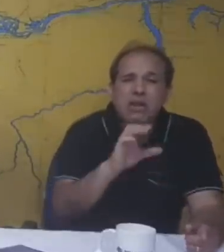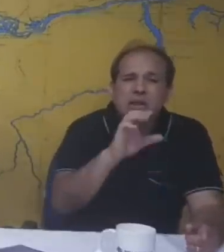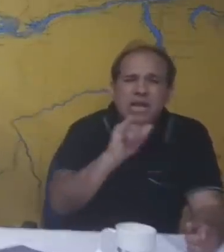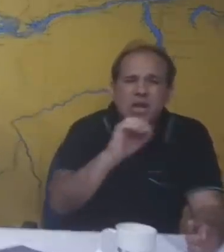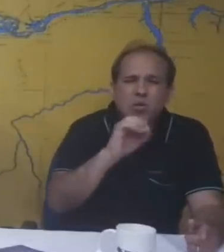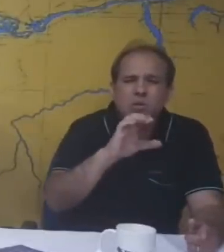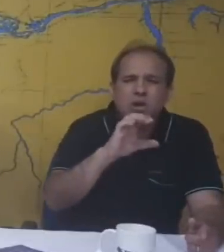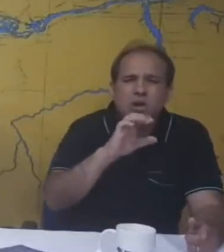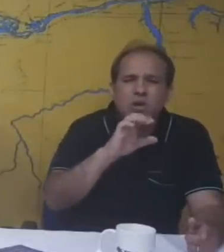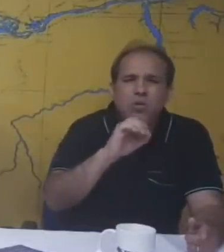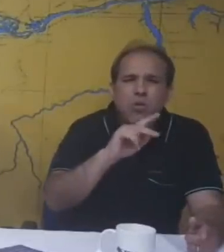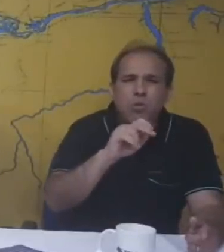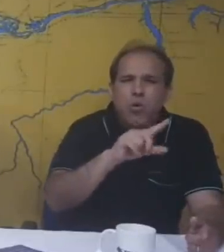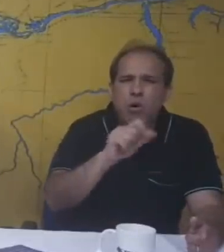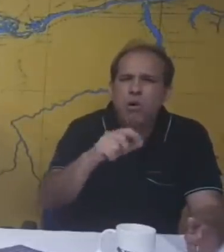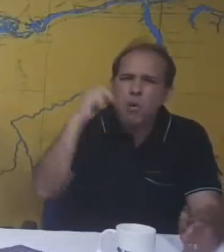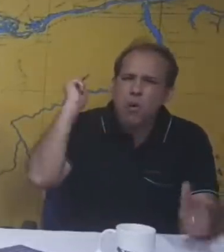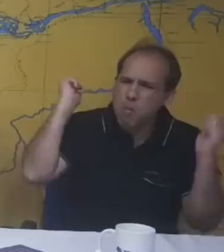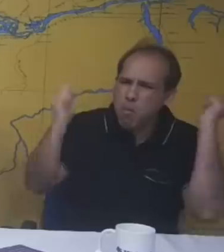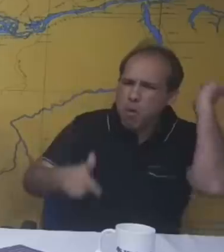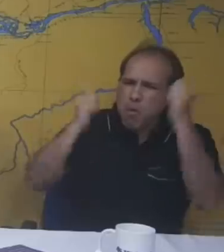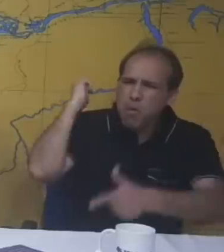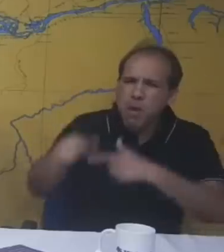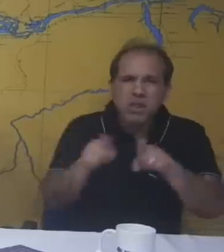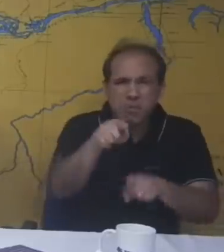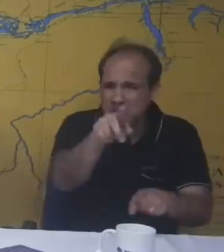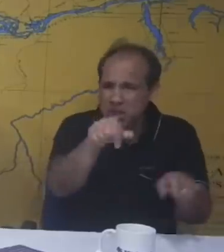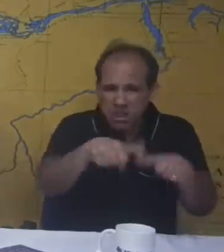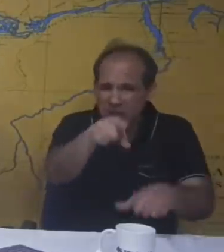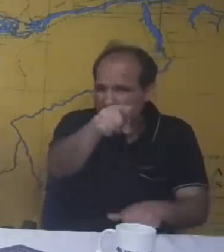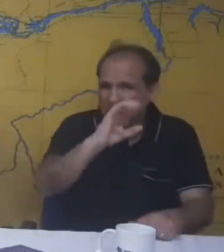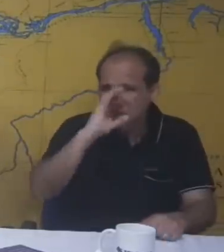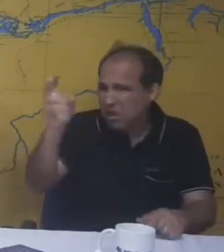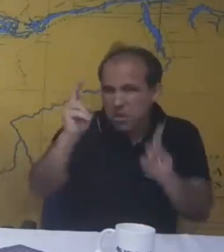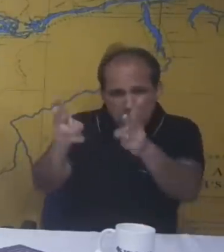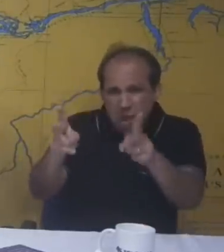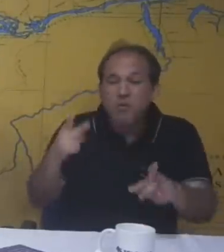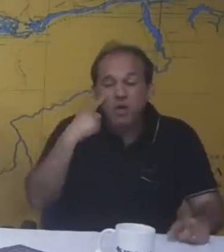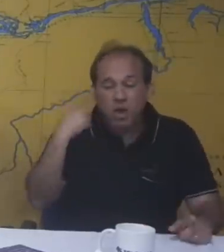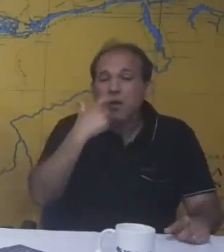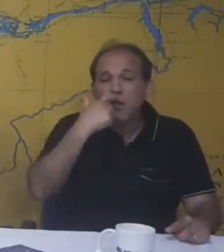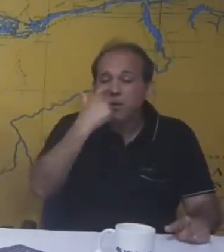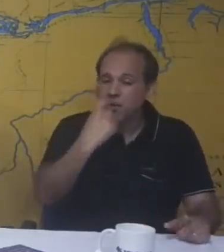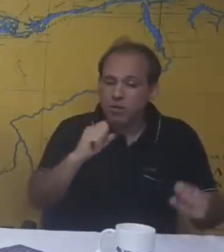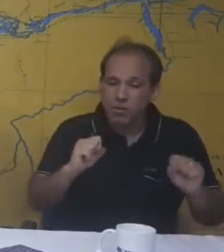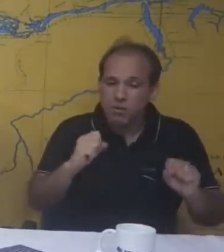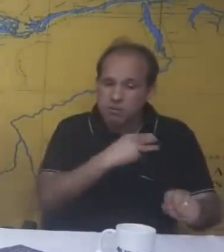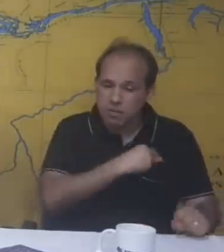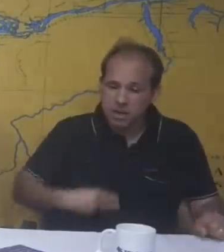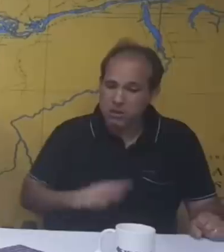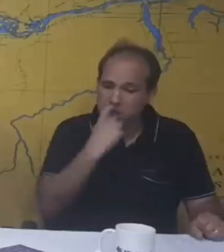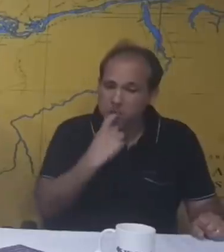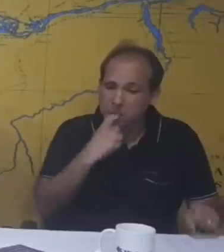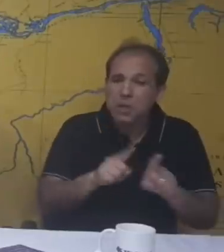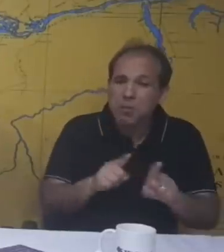Coppola. A mesma crítica pro General Fernando da Defesa, por favor. A mesma crítica pro